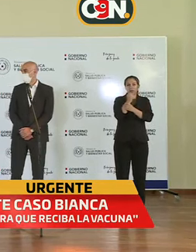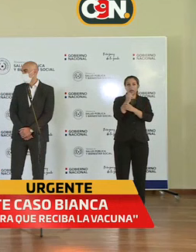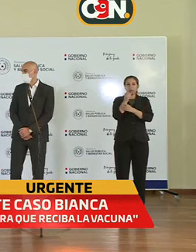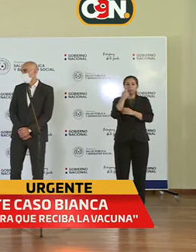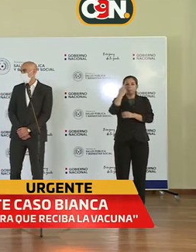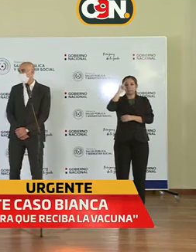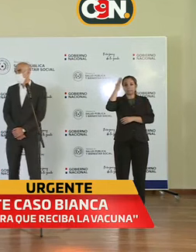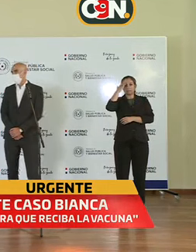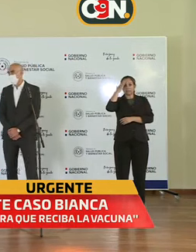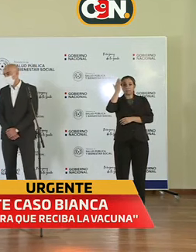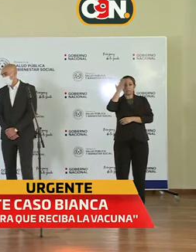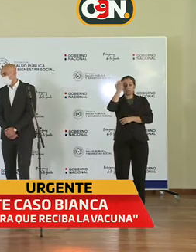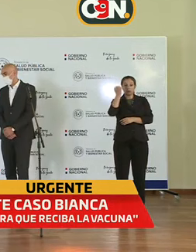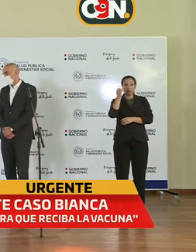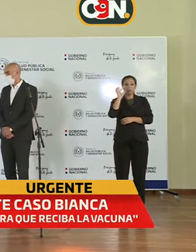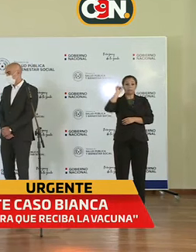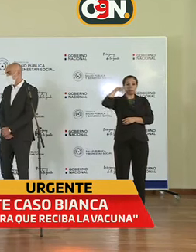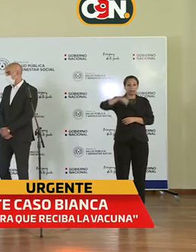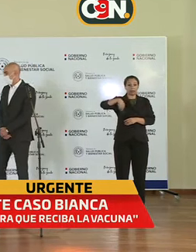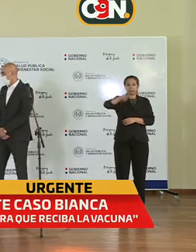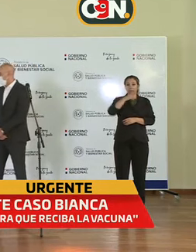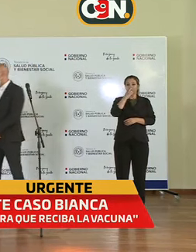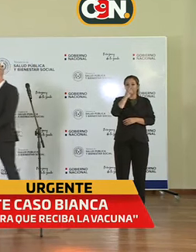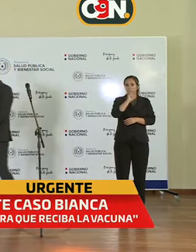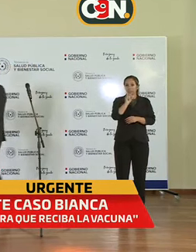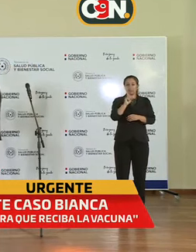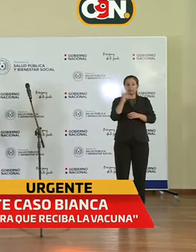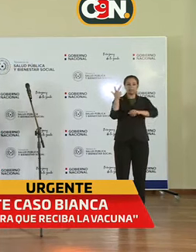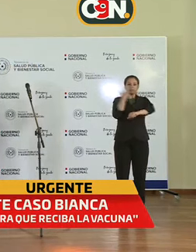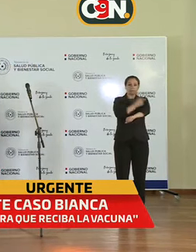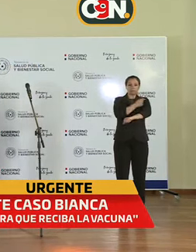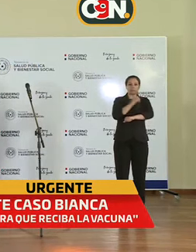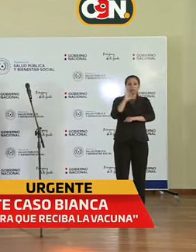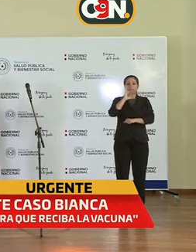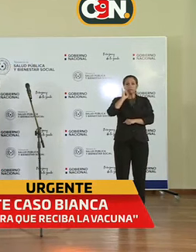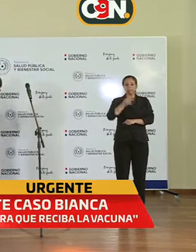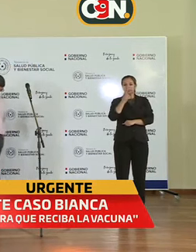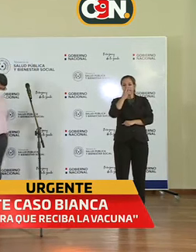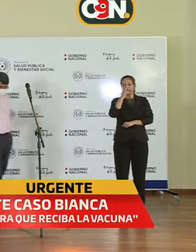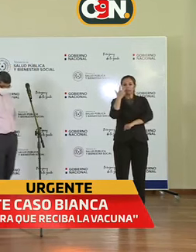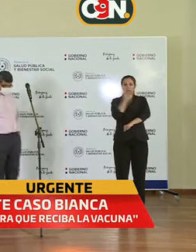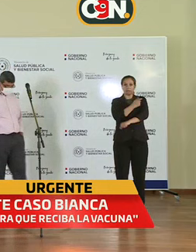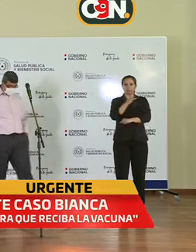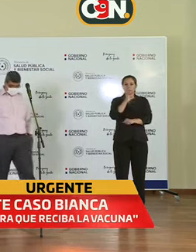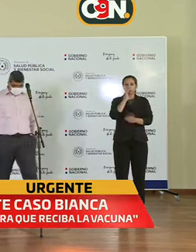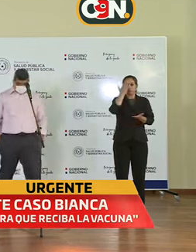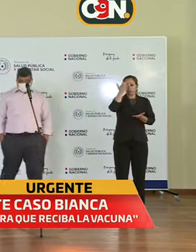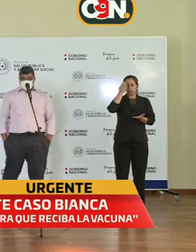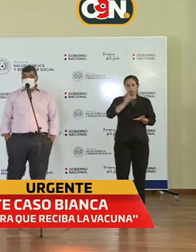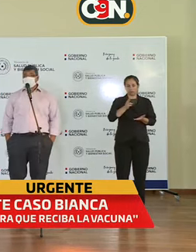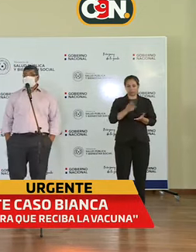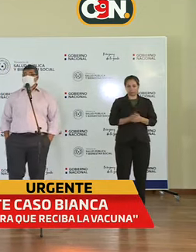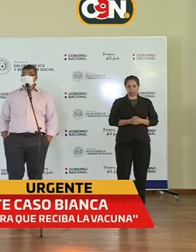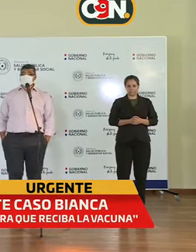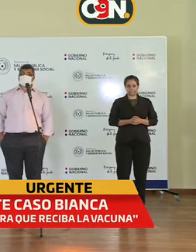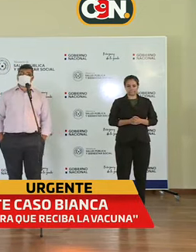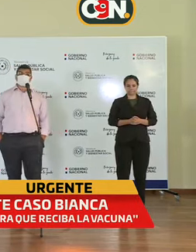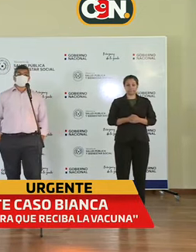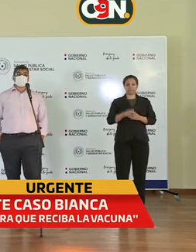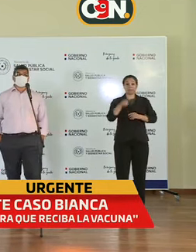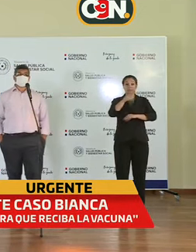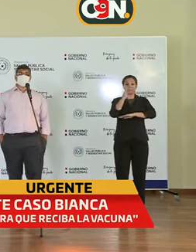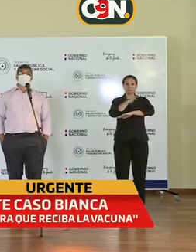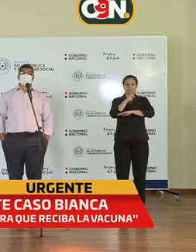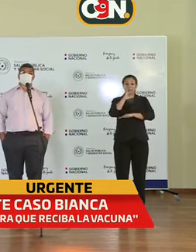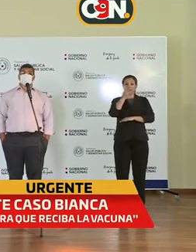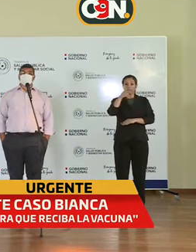respecto, ya que lo que mencionan los padres es que no se quiere dejar aplicar este medicamento a la niña para que pueda sobrevivir? Bianca está recibiendo